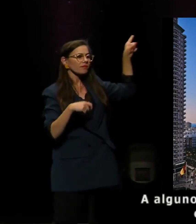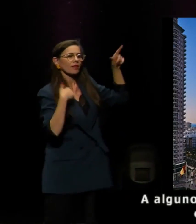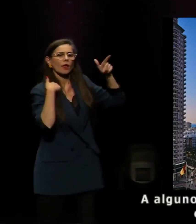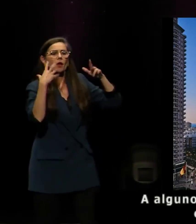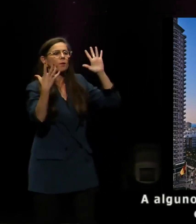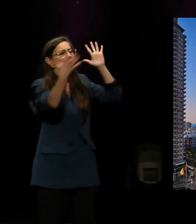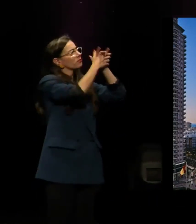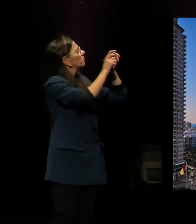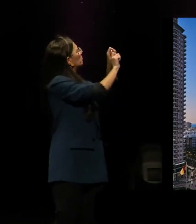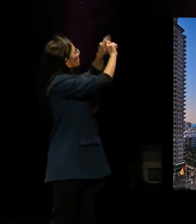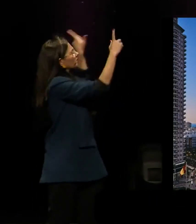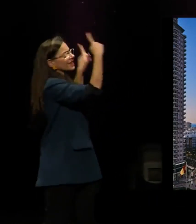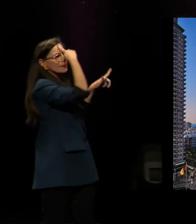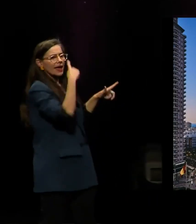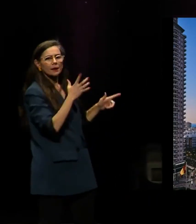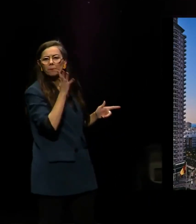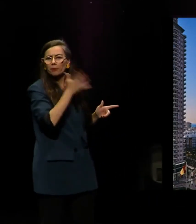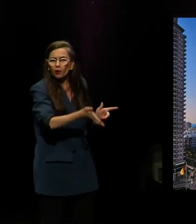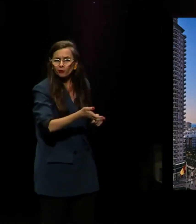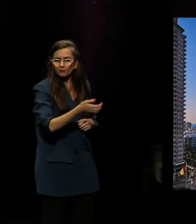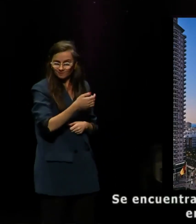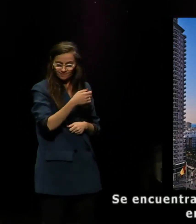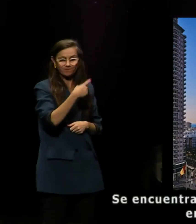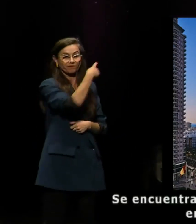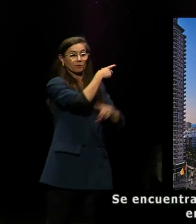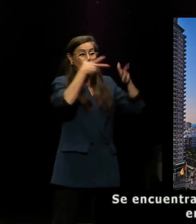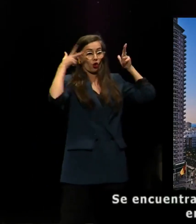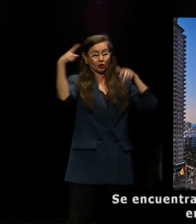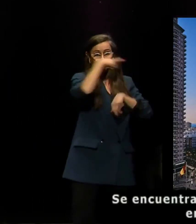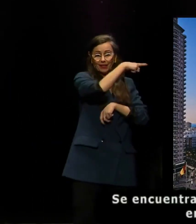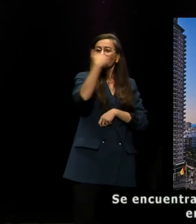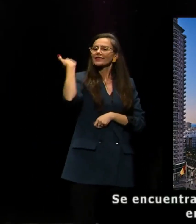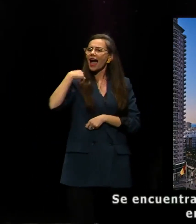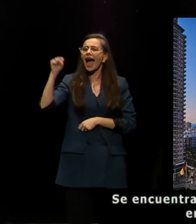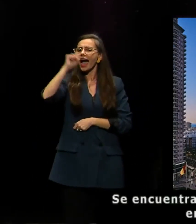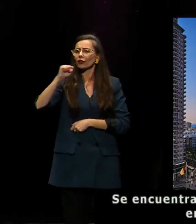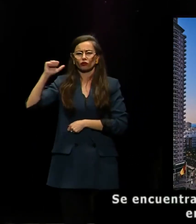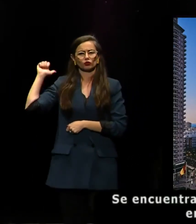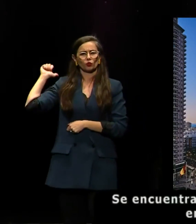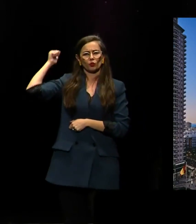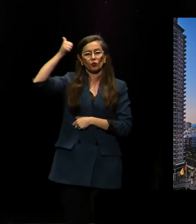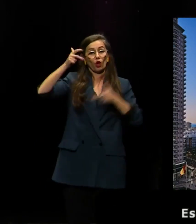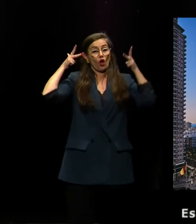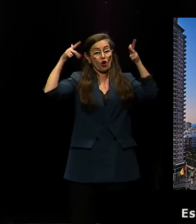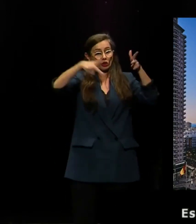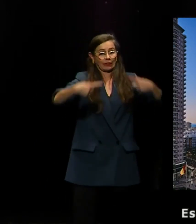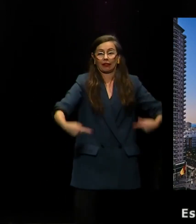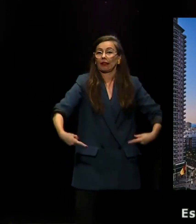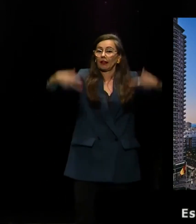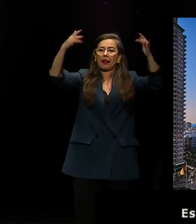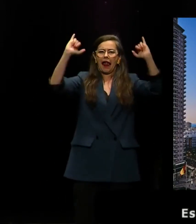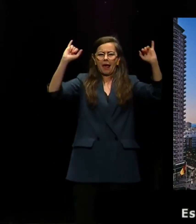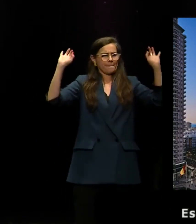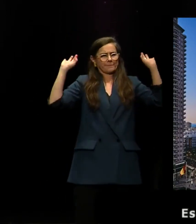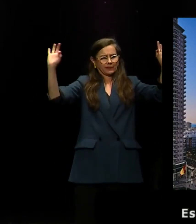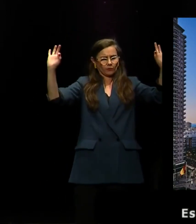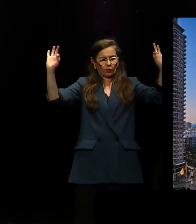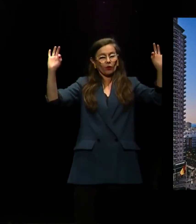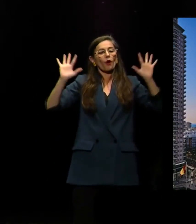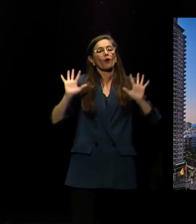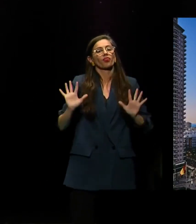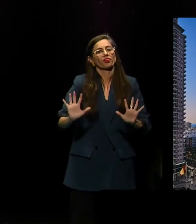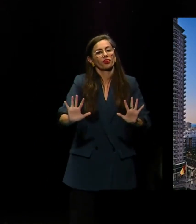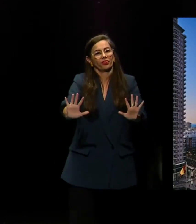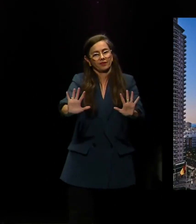Riu, actualmente. ¿Por qué elijo yo esta imagen? Tiene su explicación. Este edificio es